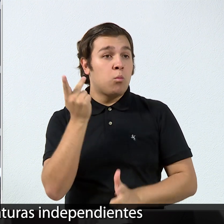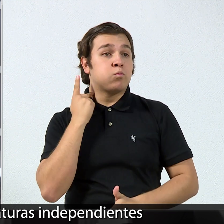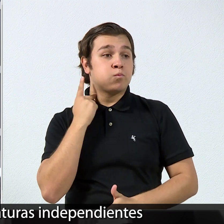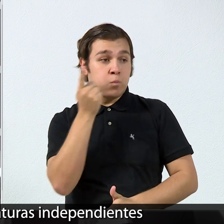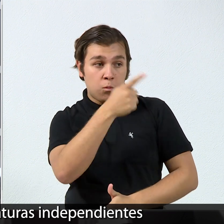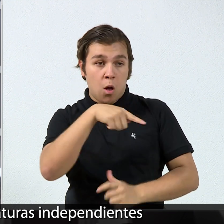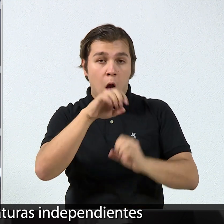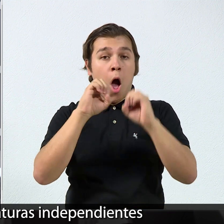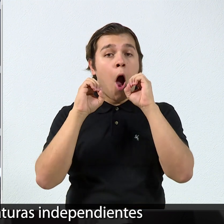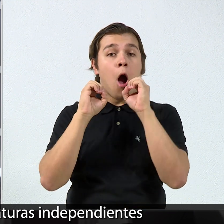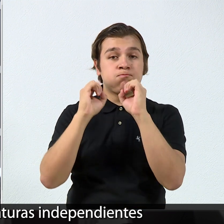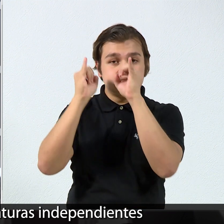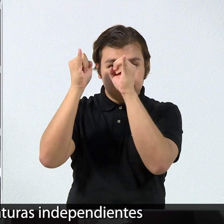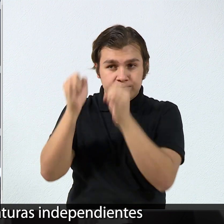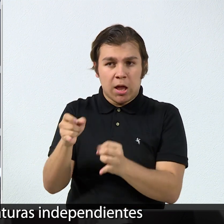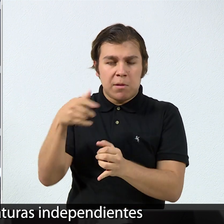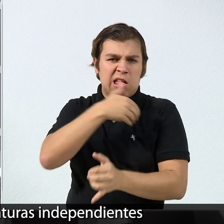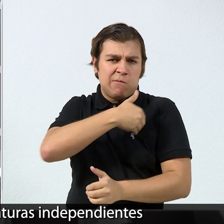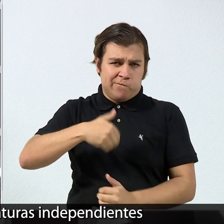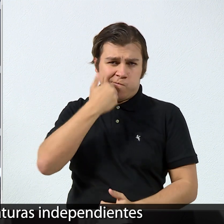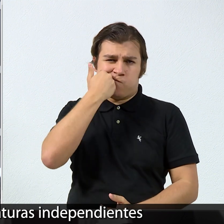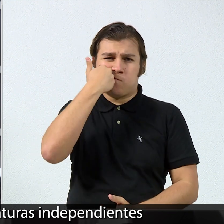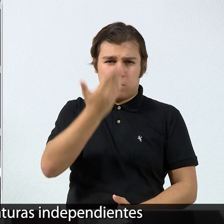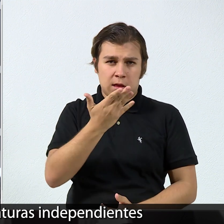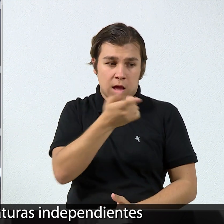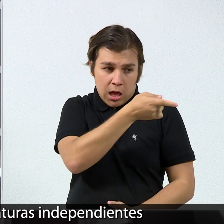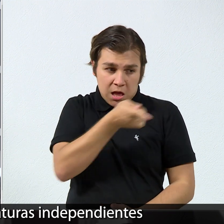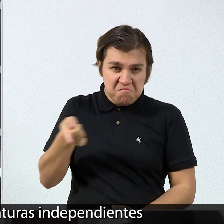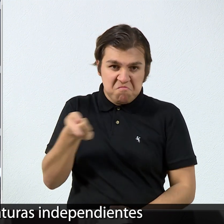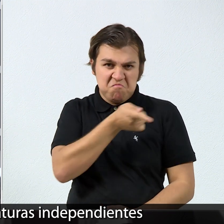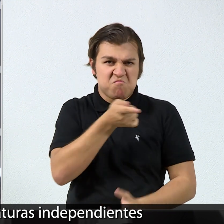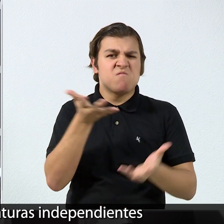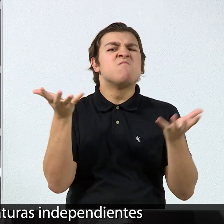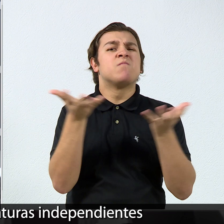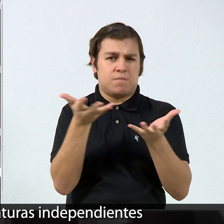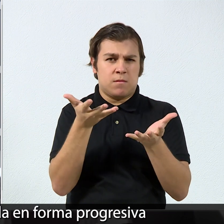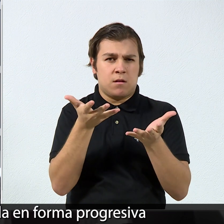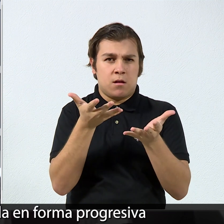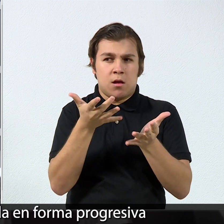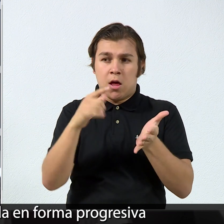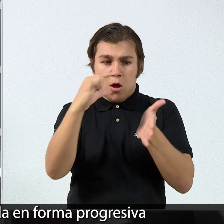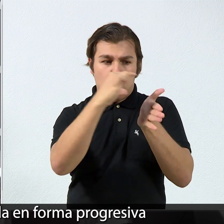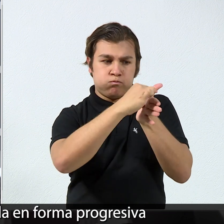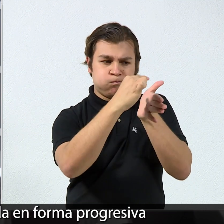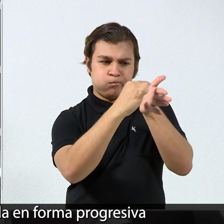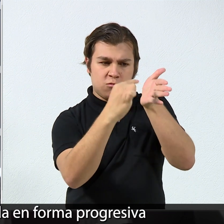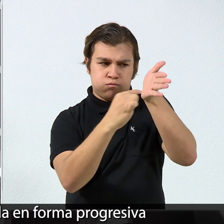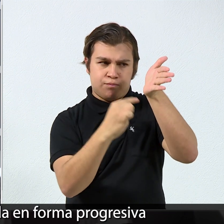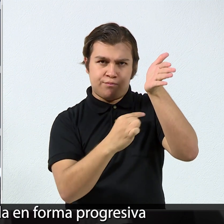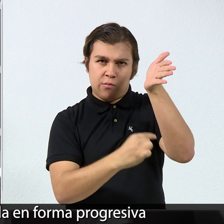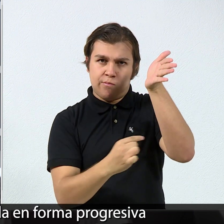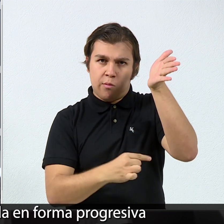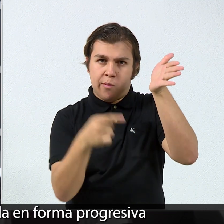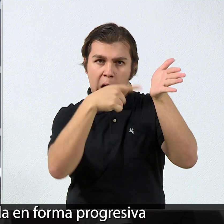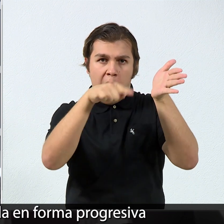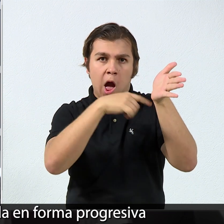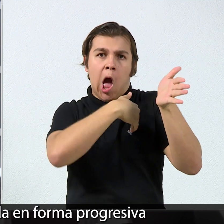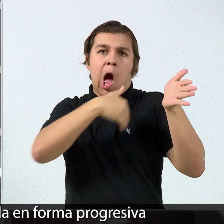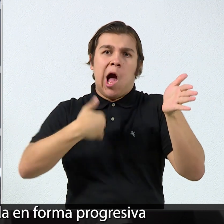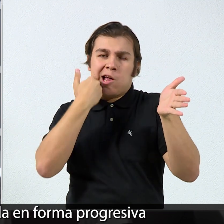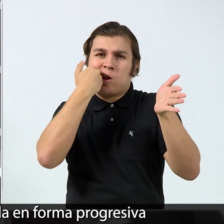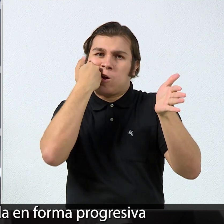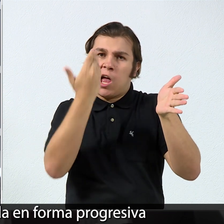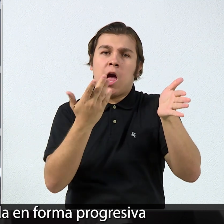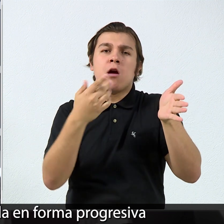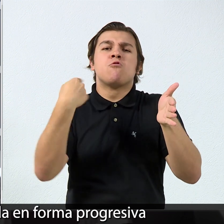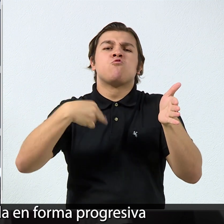políticos, coaliciones o candidaturas independientes deberán registrar una planilla de candidaturas ordenada en forma progresiva que